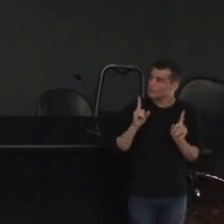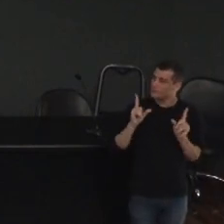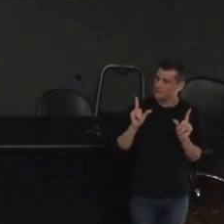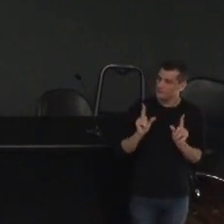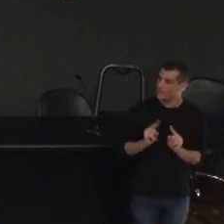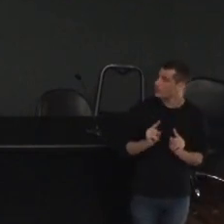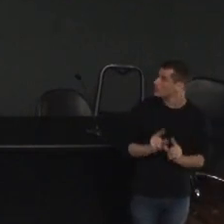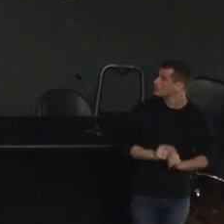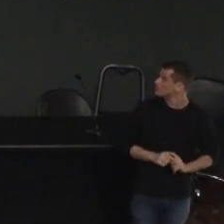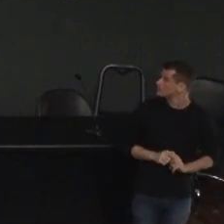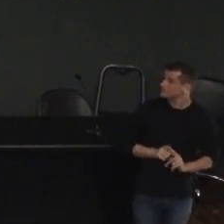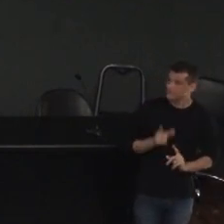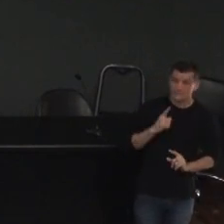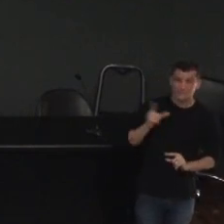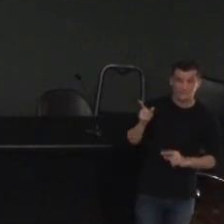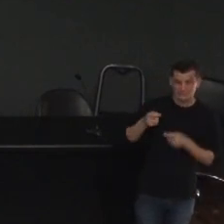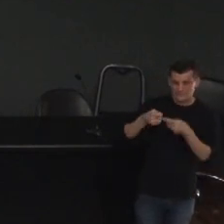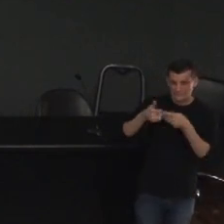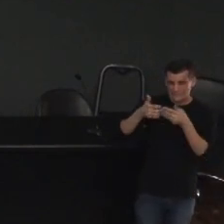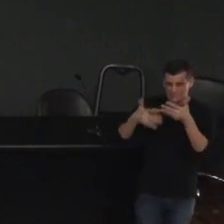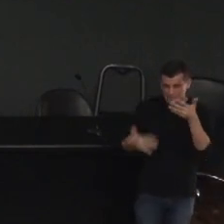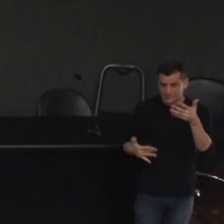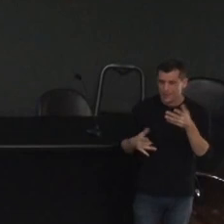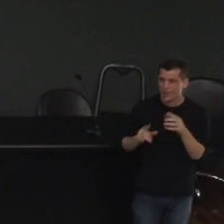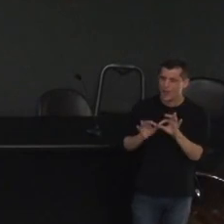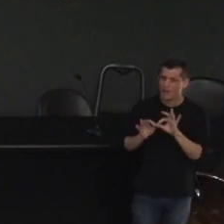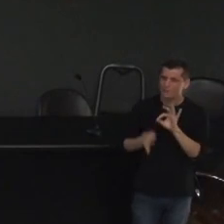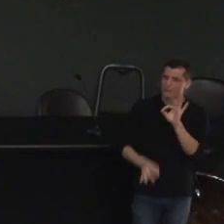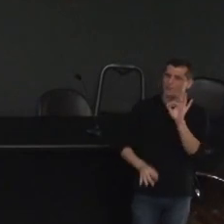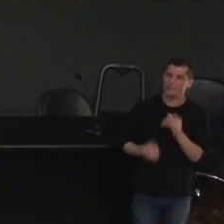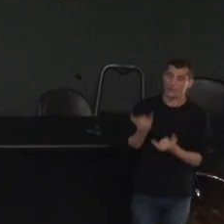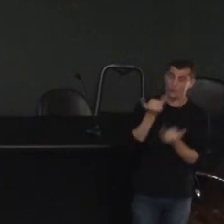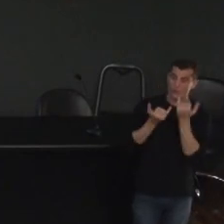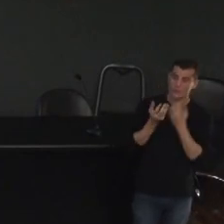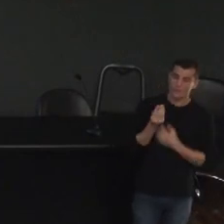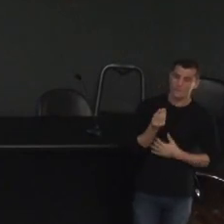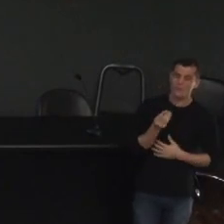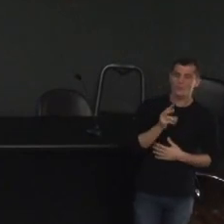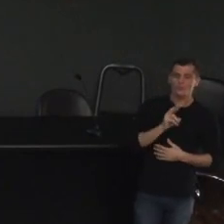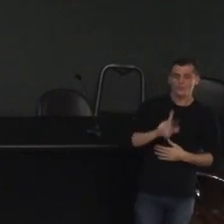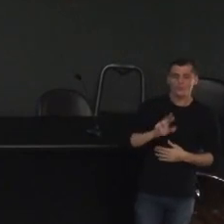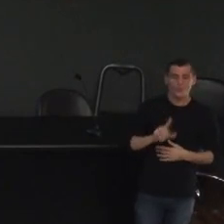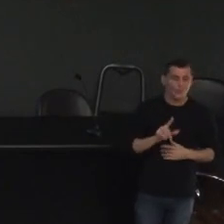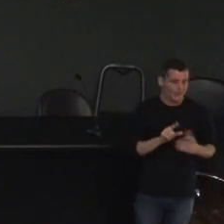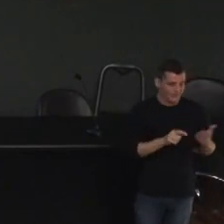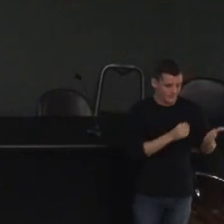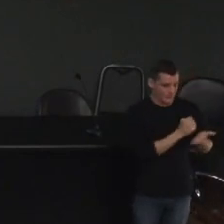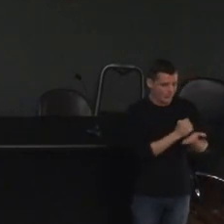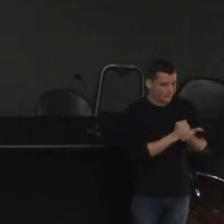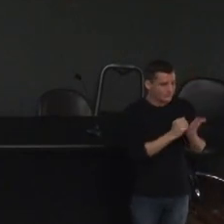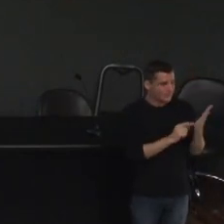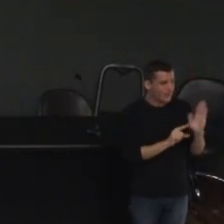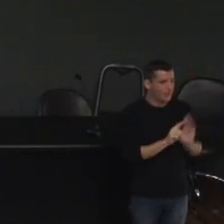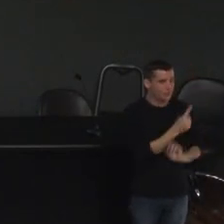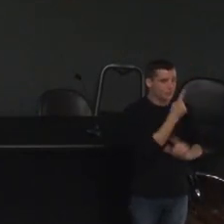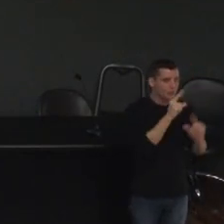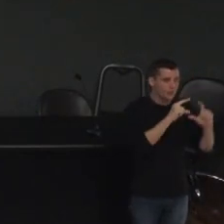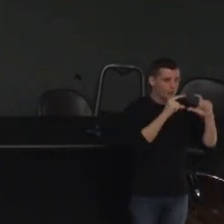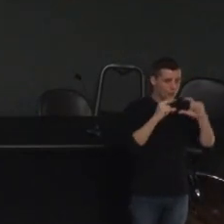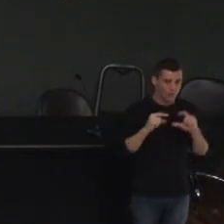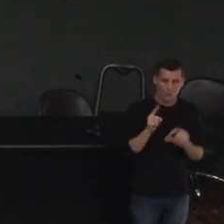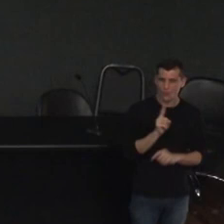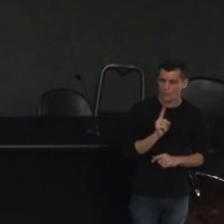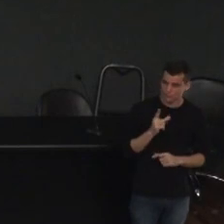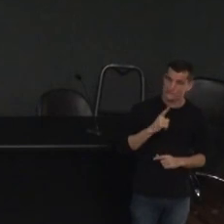coisa né não é só uma cláusula por isso que eu tava falando não é uma cláusula lá no contrato que genérica tem que ter vários aspectos previsão